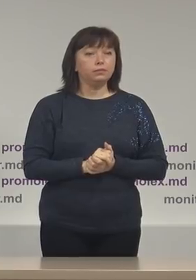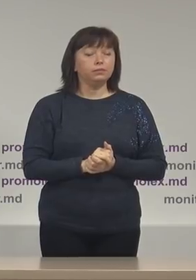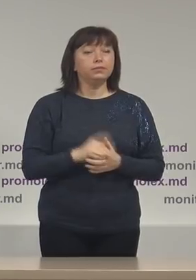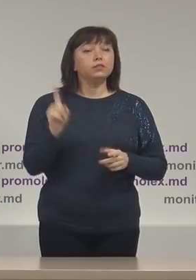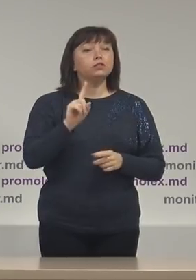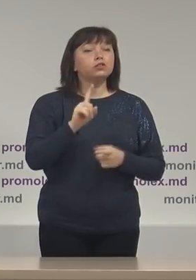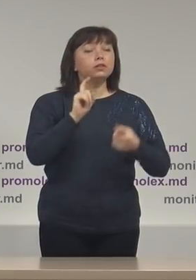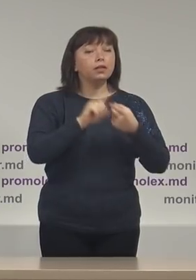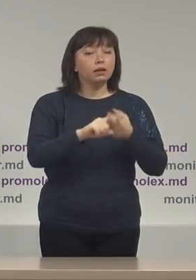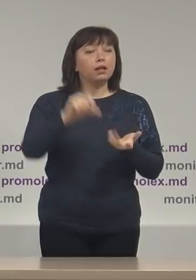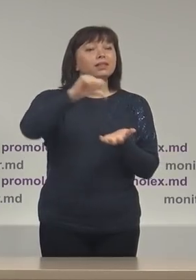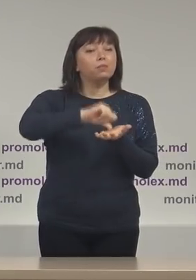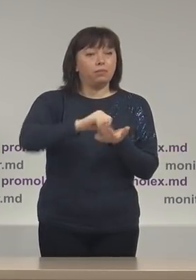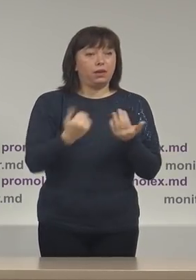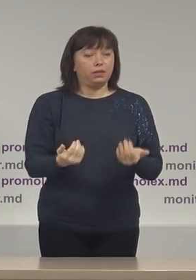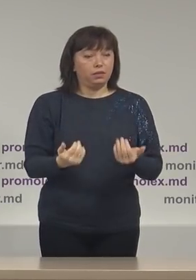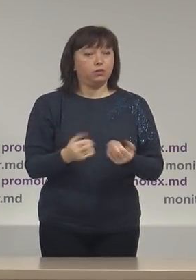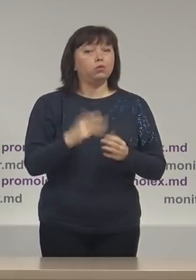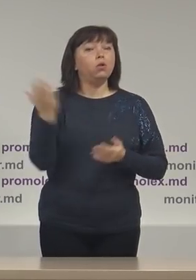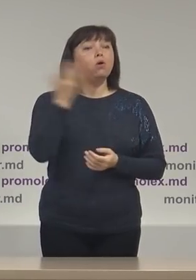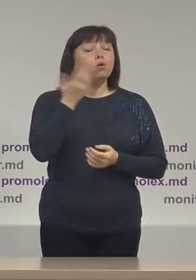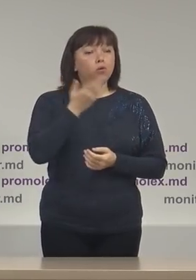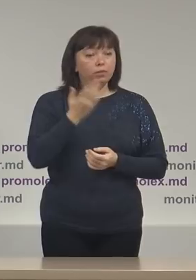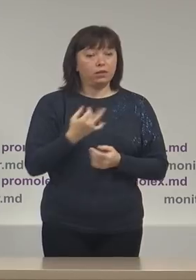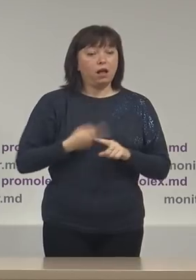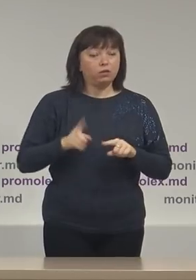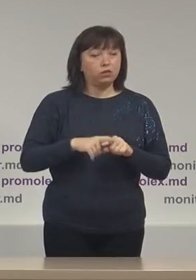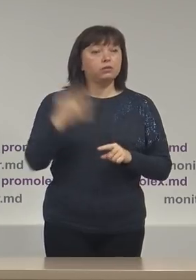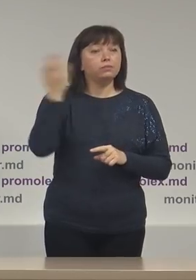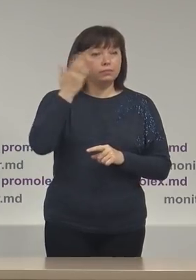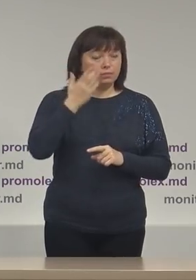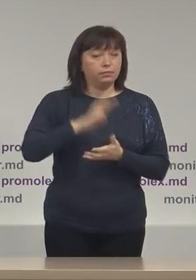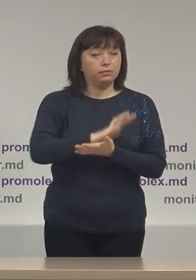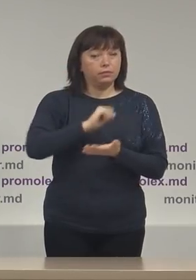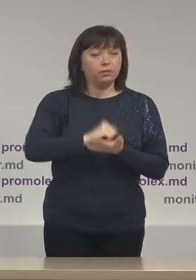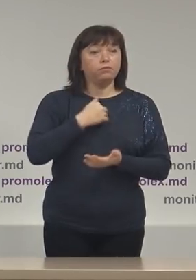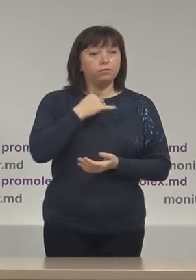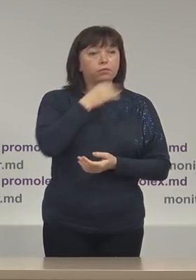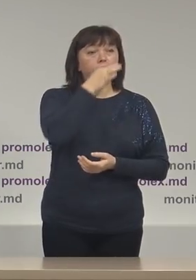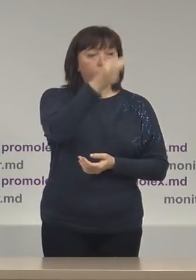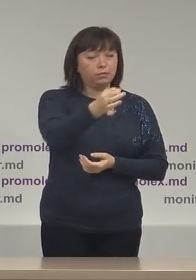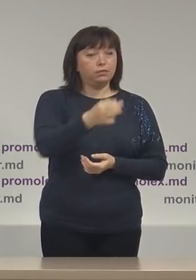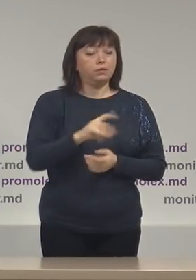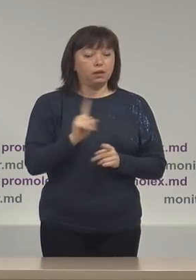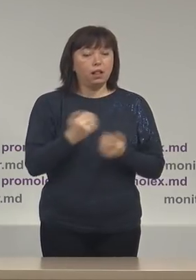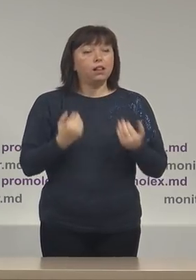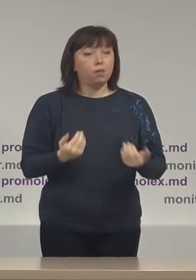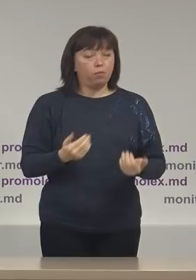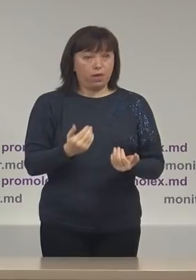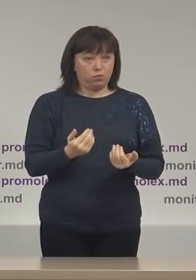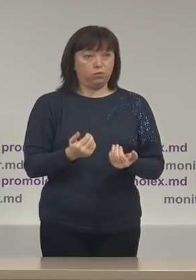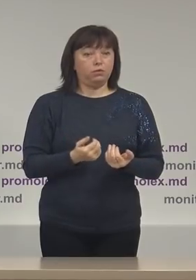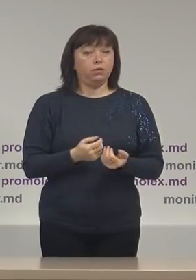Legat de prezentul comunicat și prezenta conferință de presă, țin să subliniez că la momentul de